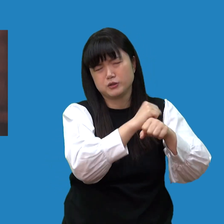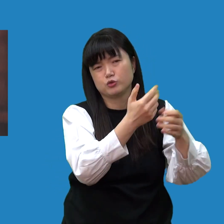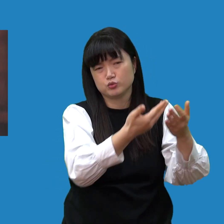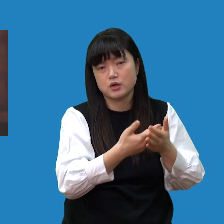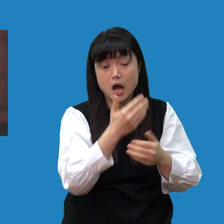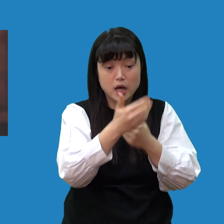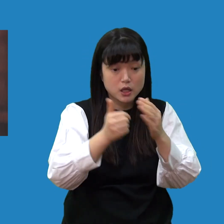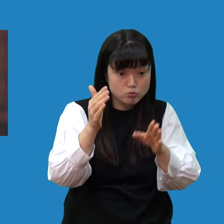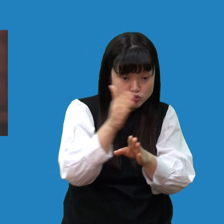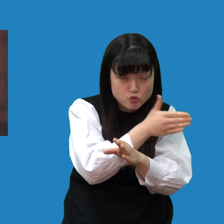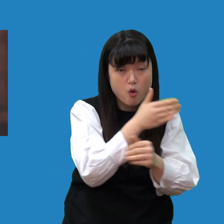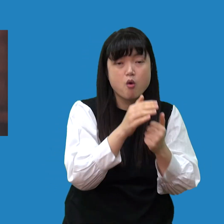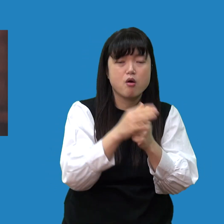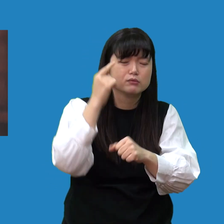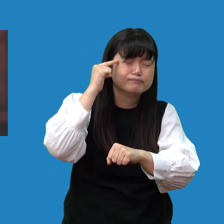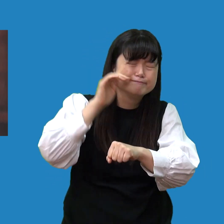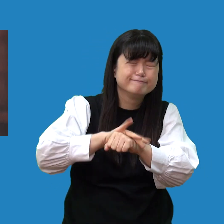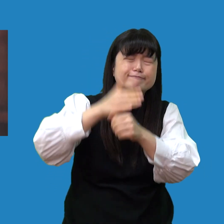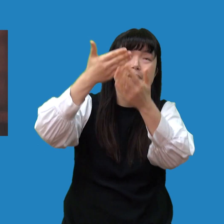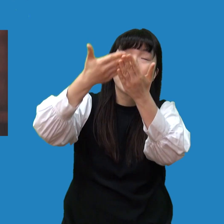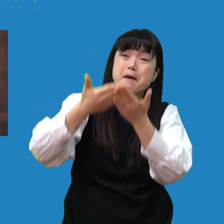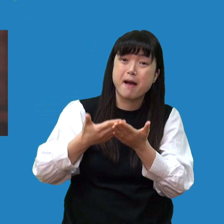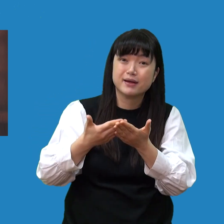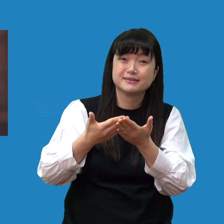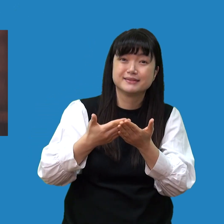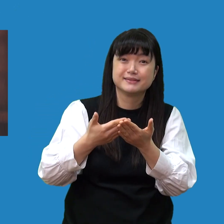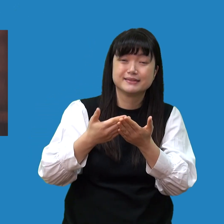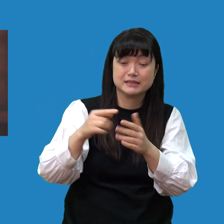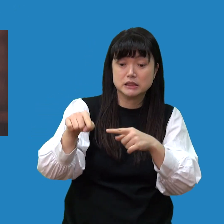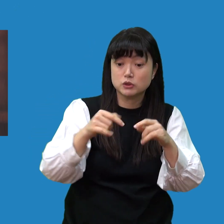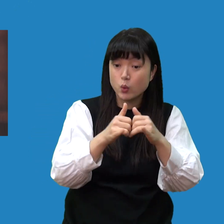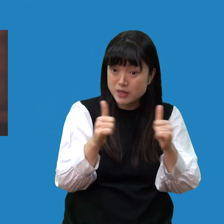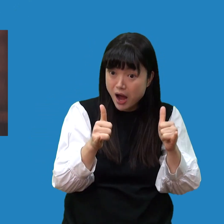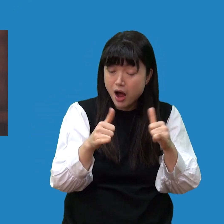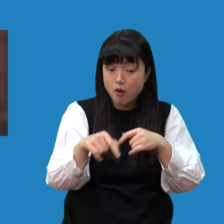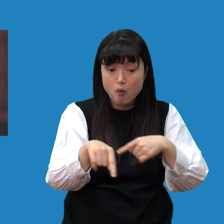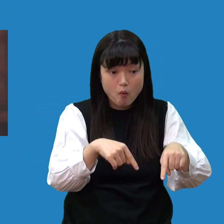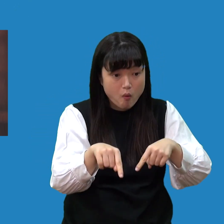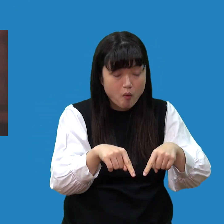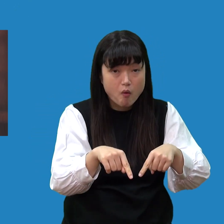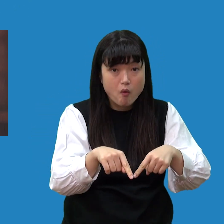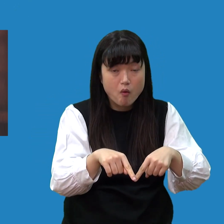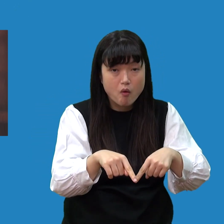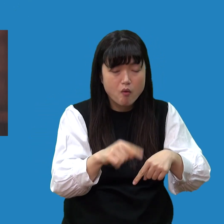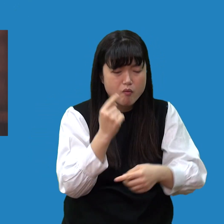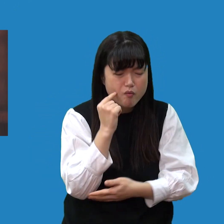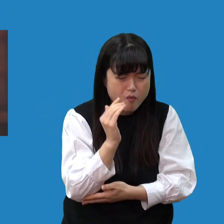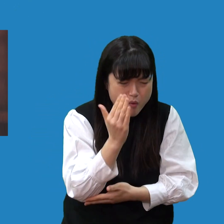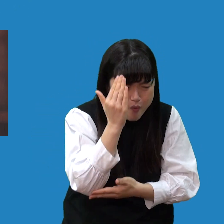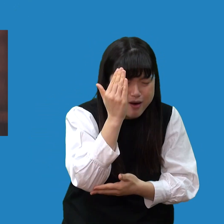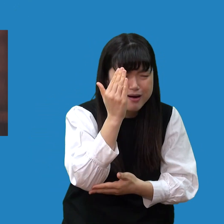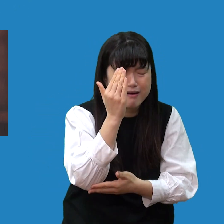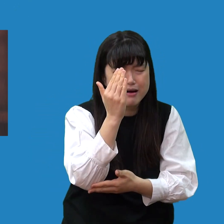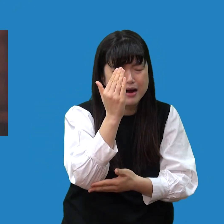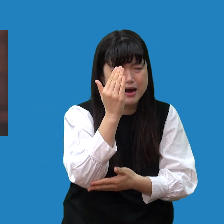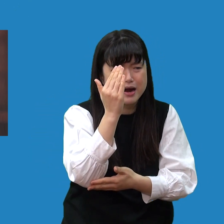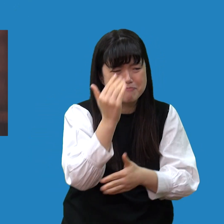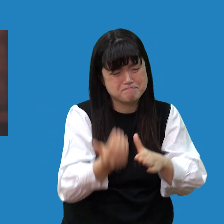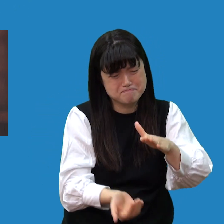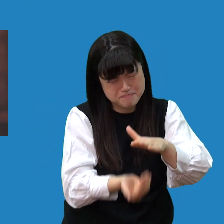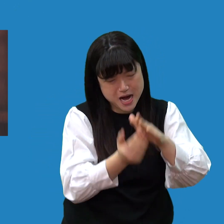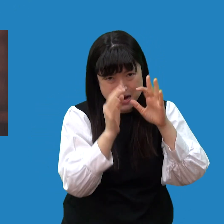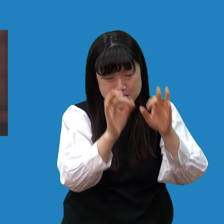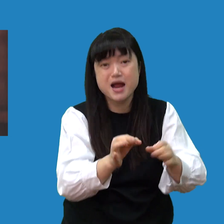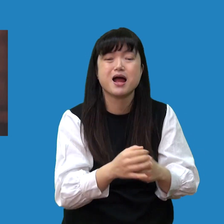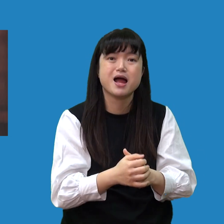여러분, 하나님으로부터 지혜를 받은 한 지도자의 통치가 가져올 수 있는 영화로움의 절정을 볼 수가 있지